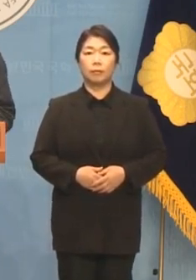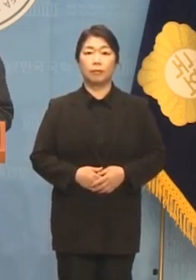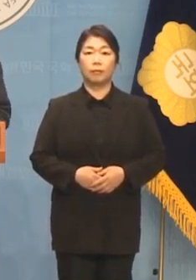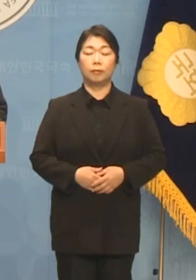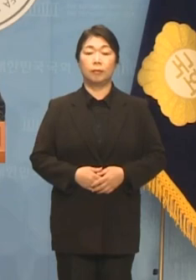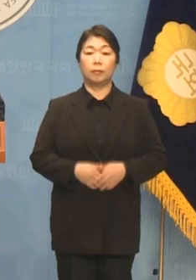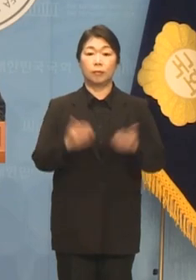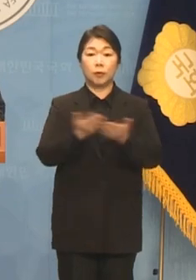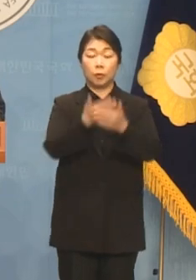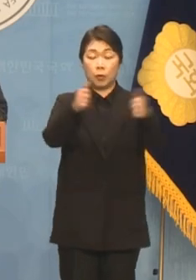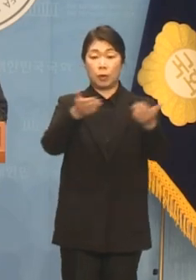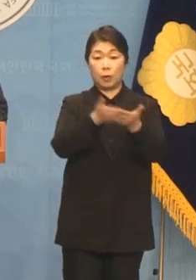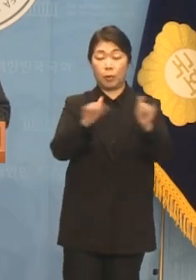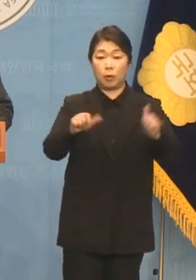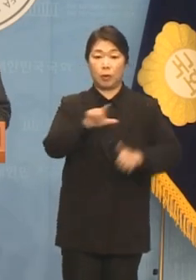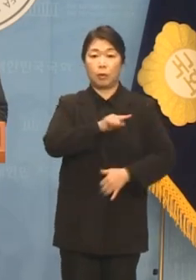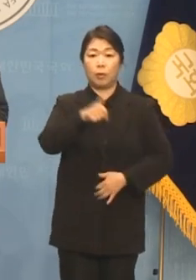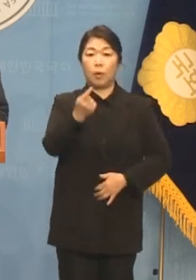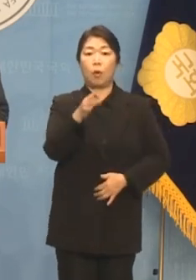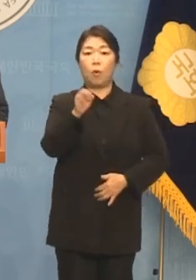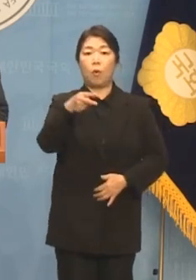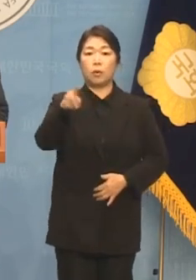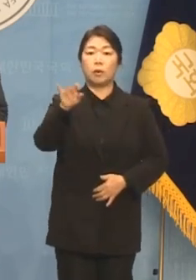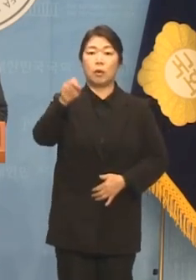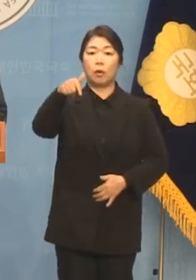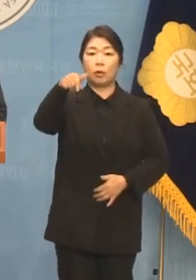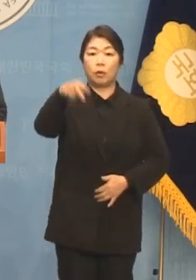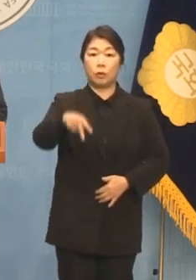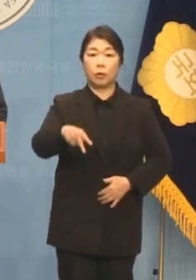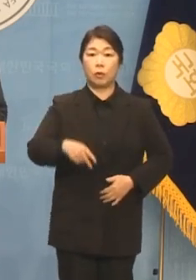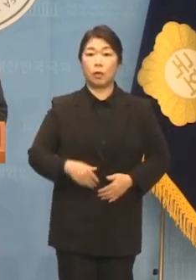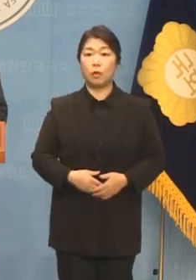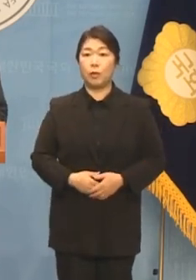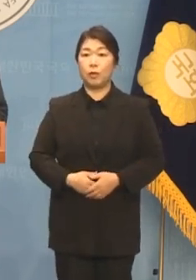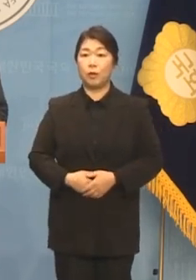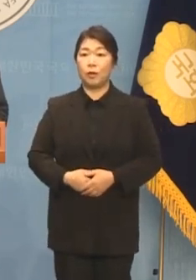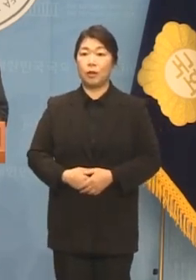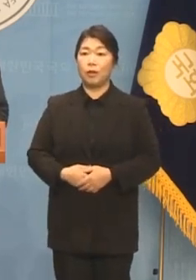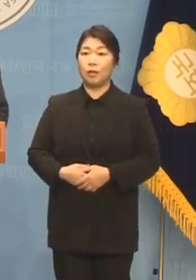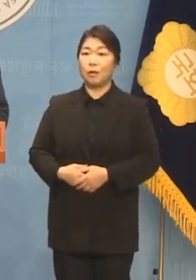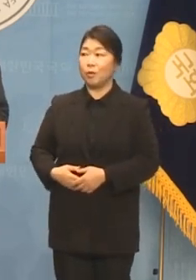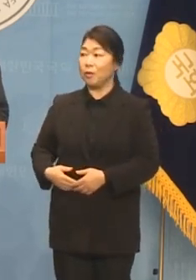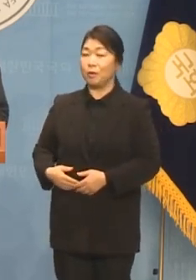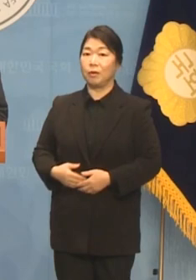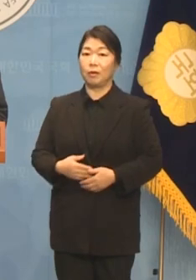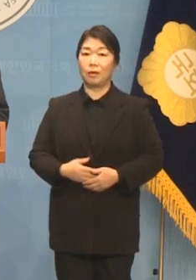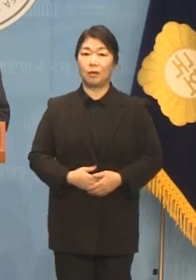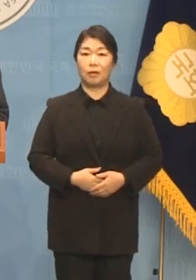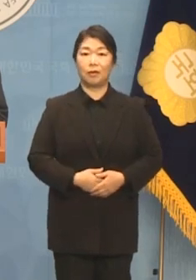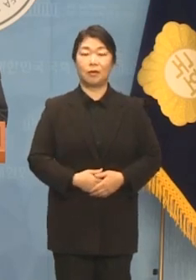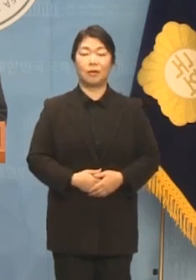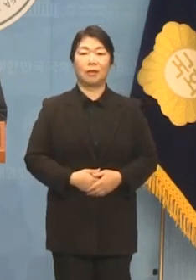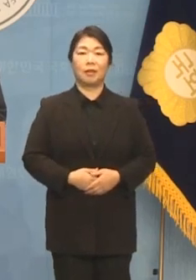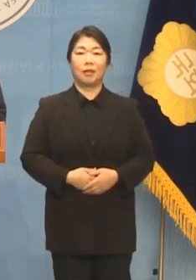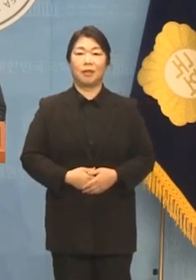예 진보당 대변인 홍성규 오늘 두 가지 말씀 드리겠습니다 정권 아